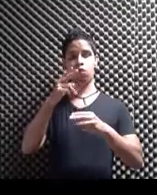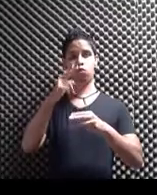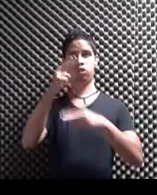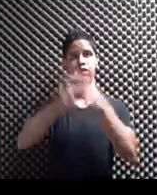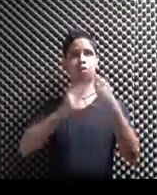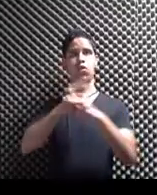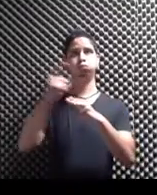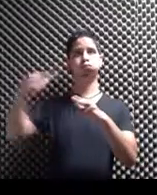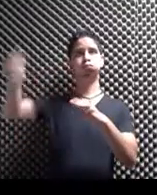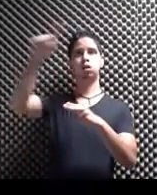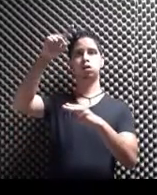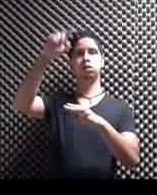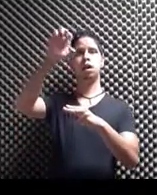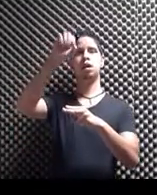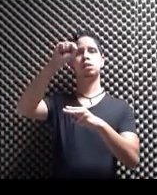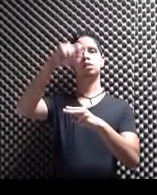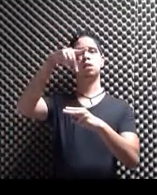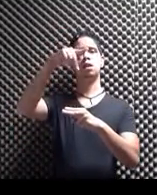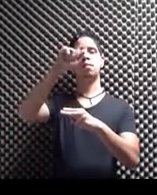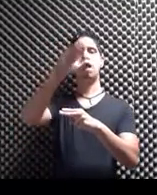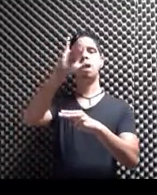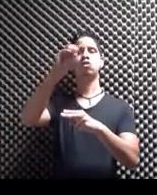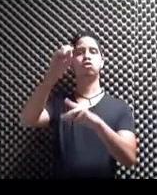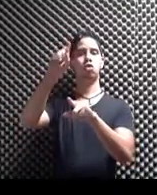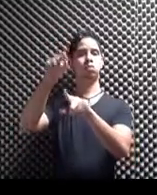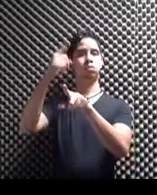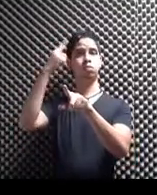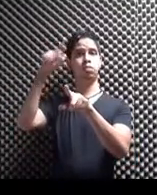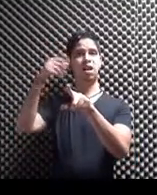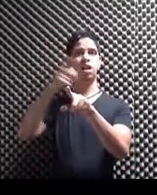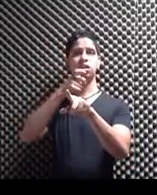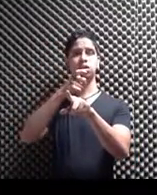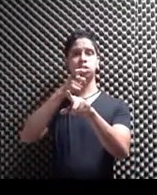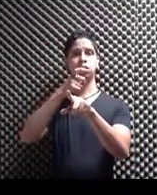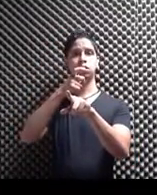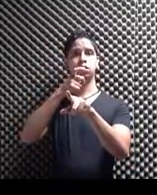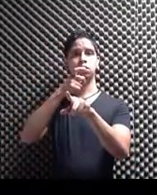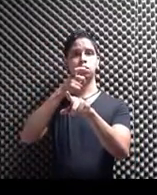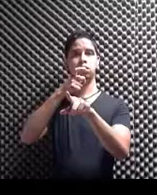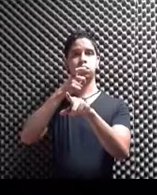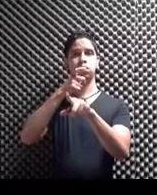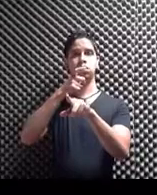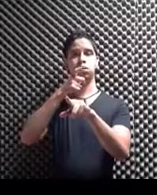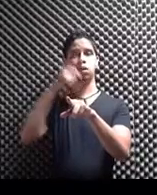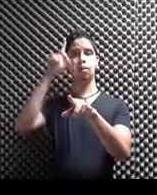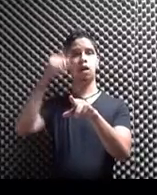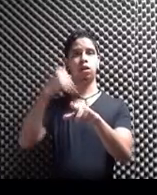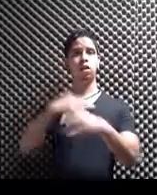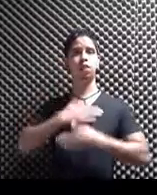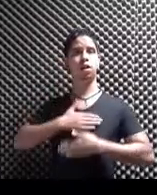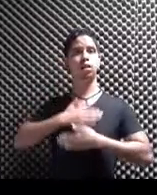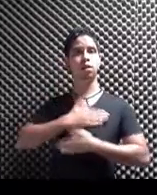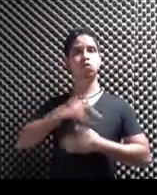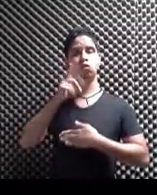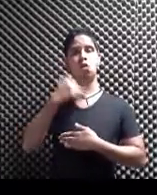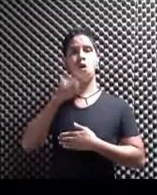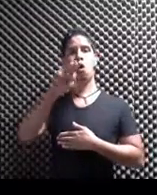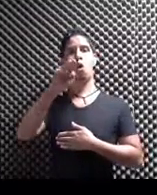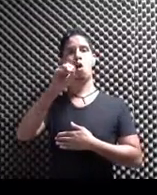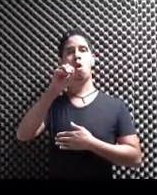Para el deleite No, esto es lo más bueno Para el deleite No De sus monstruos más galácticos Dicho por ella